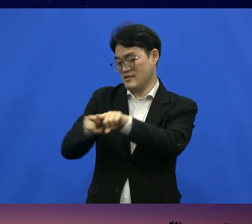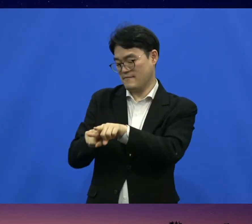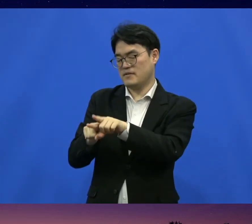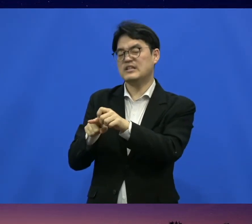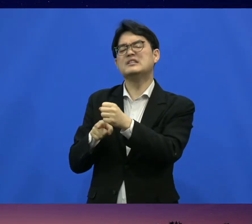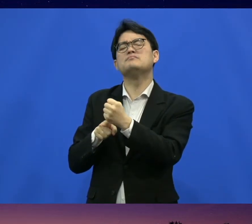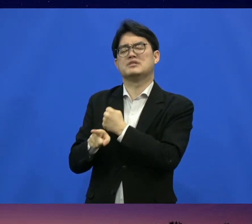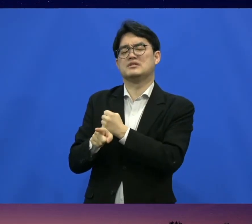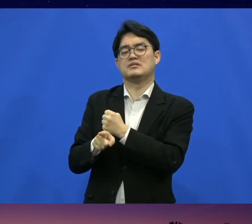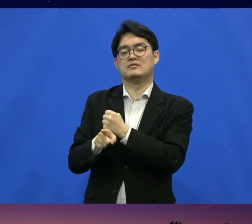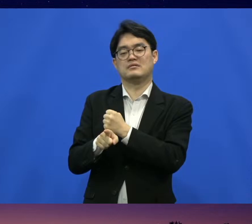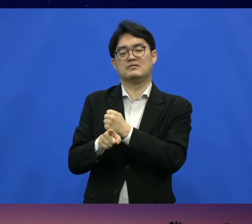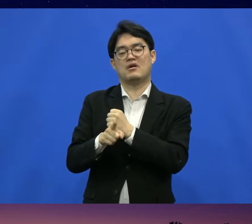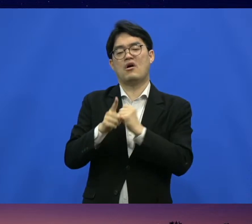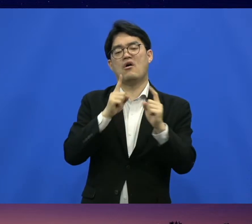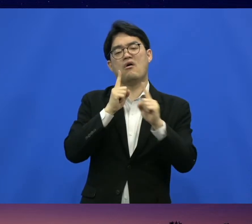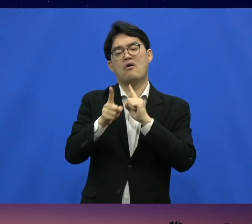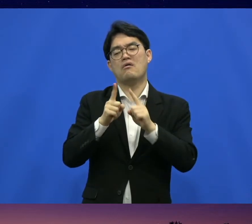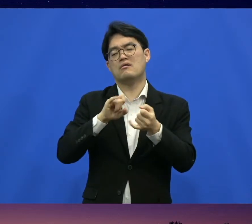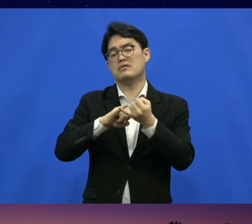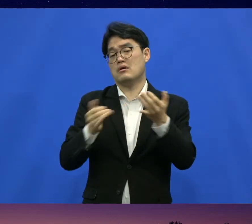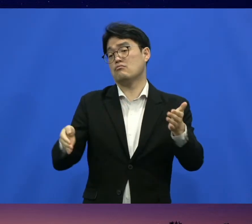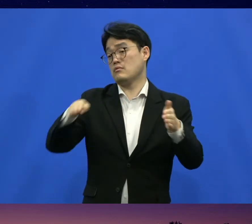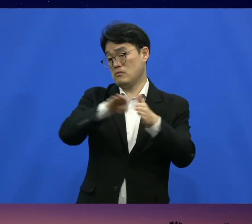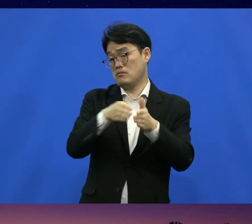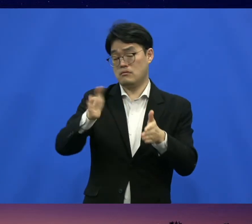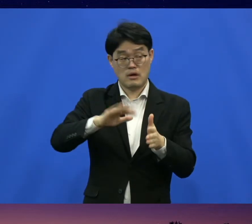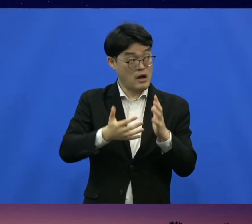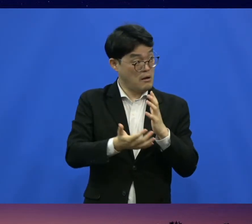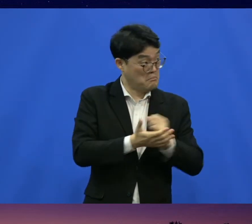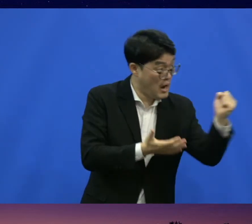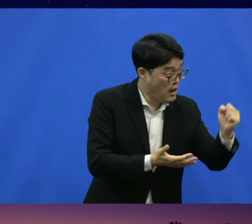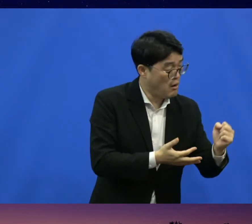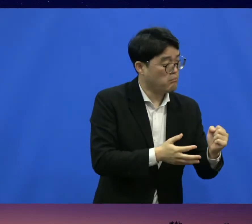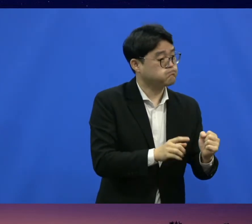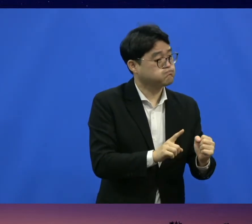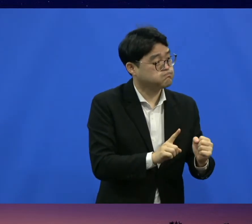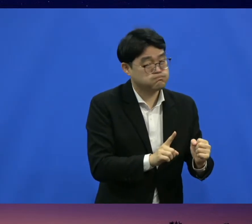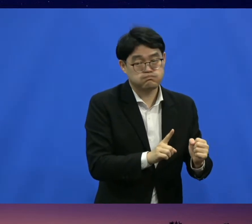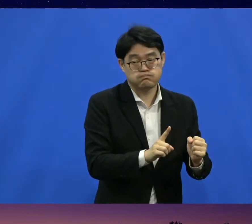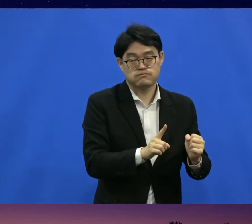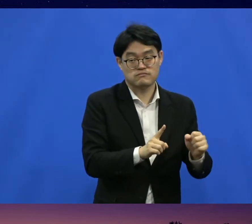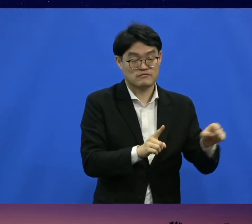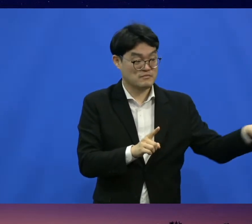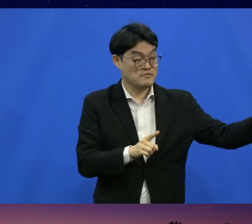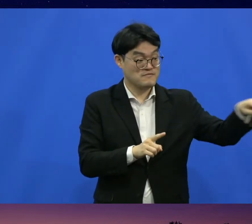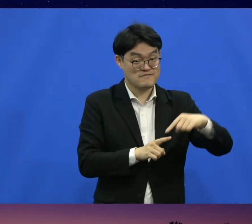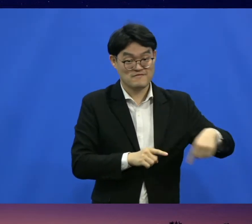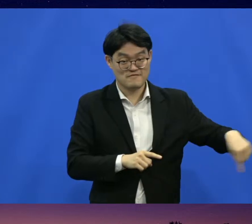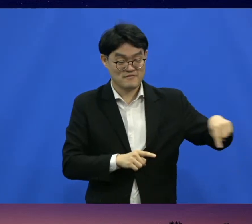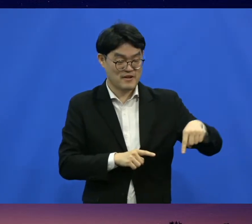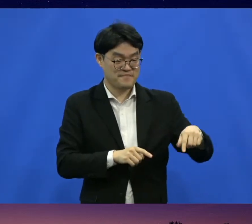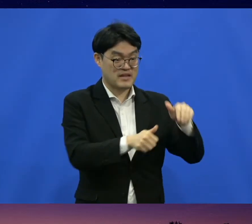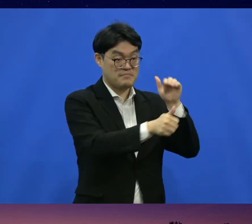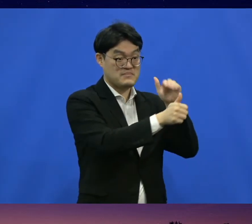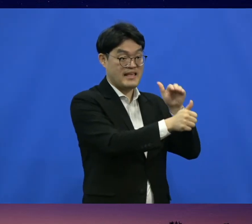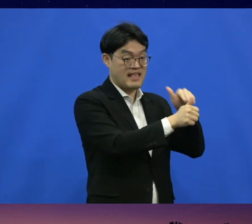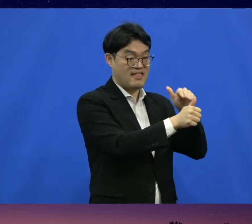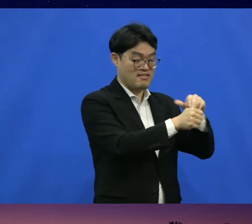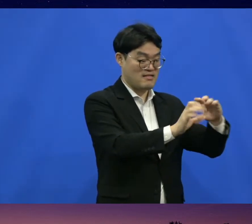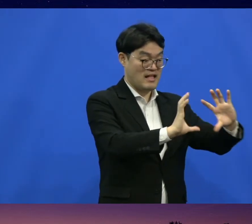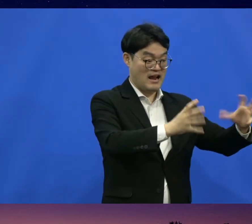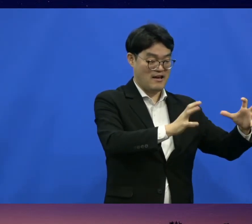때문에. 그런데 이 법궤를 빼앗은 블레셋이 이 법궤를 전리품을 자신들이